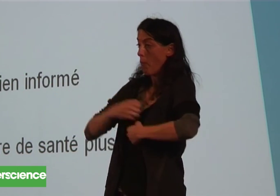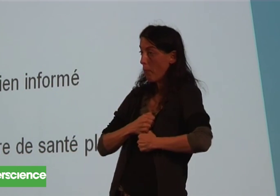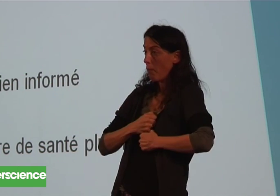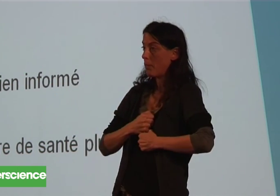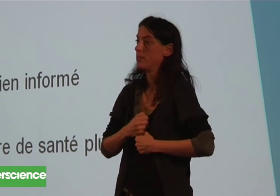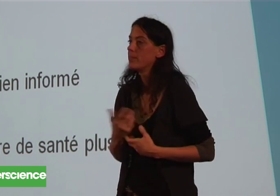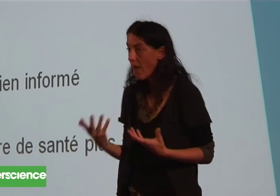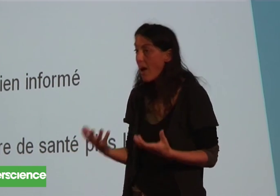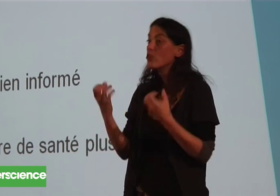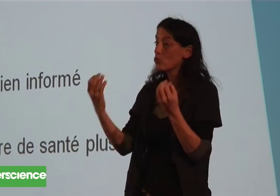questions.